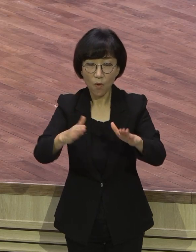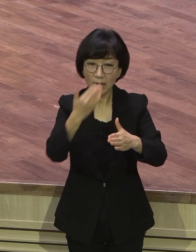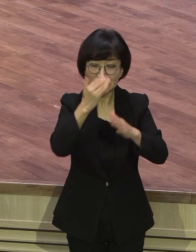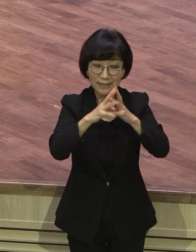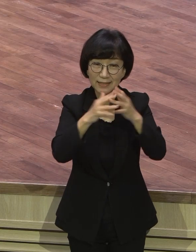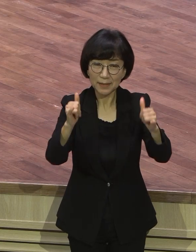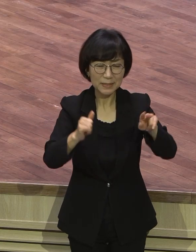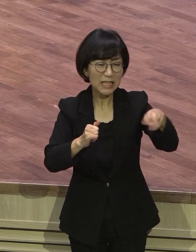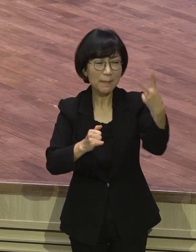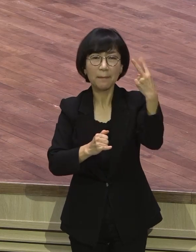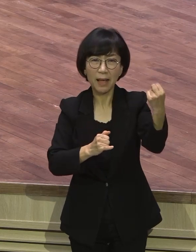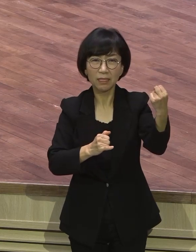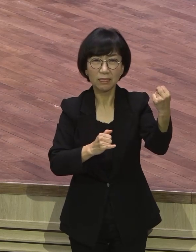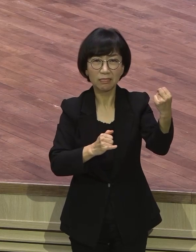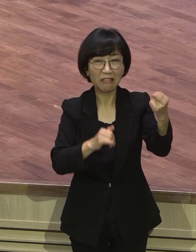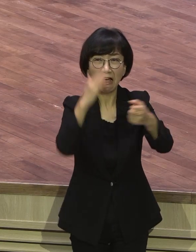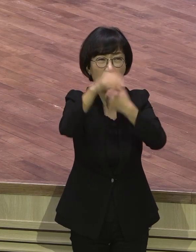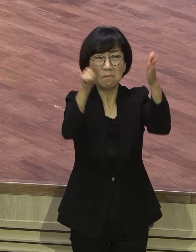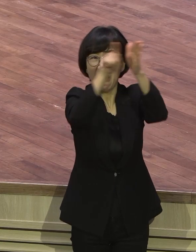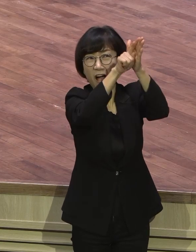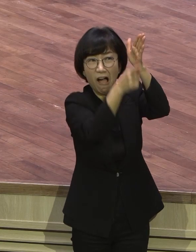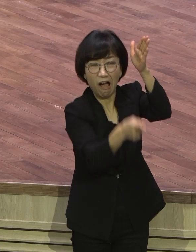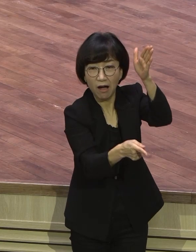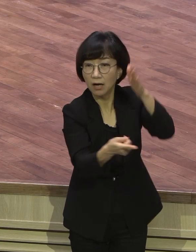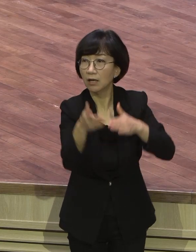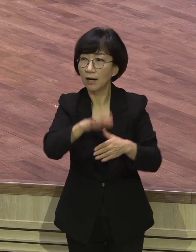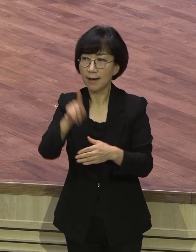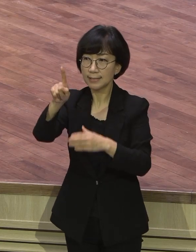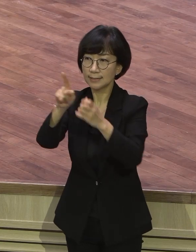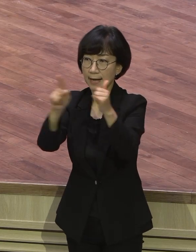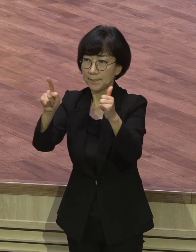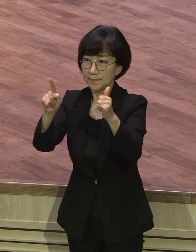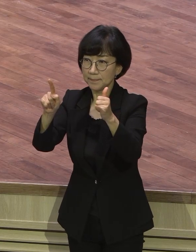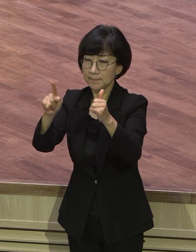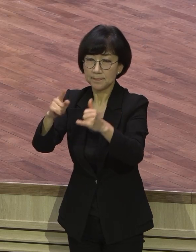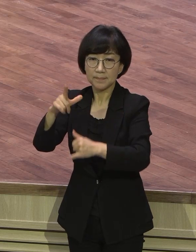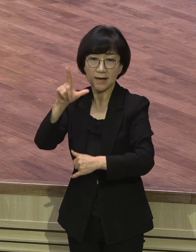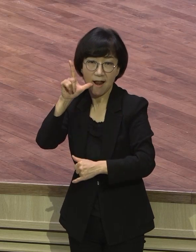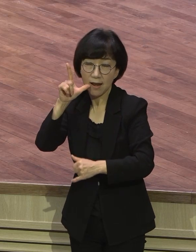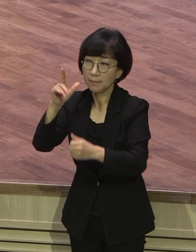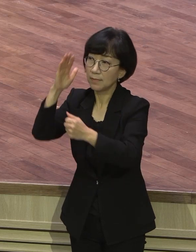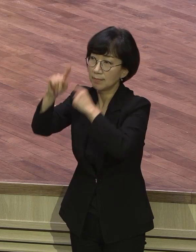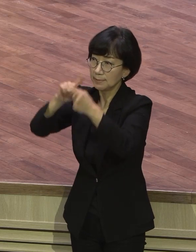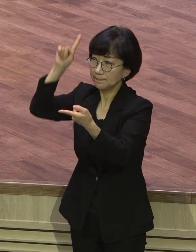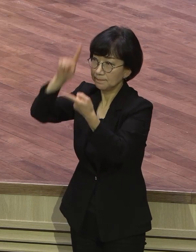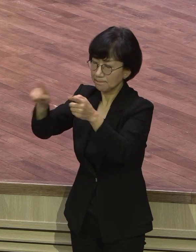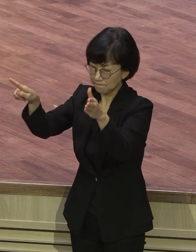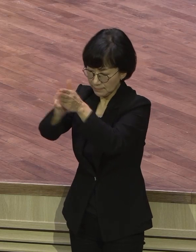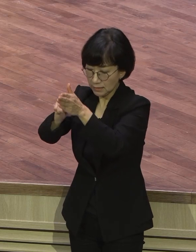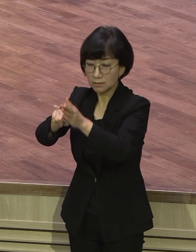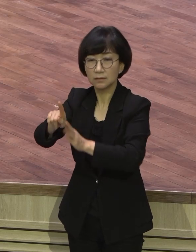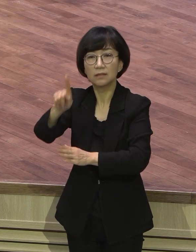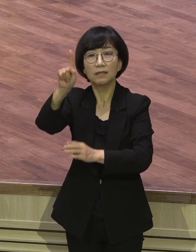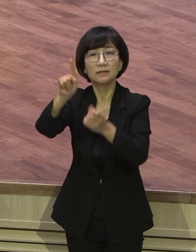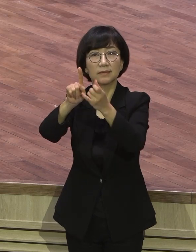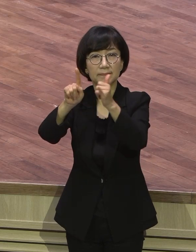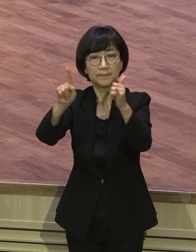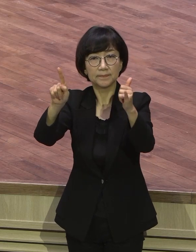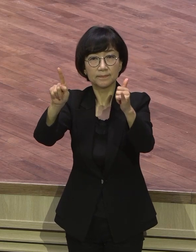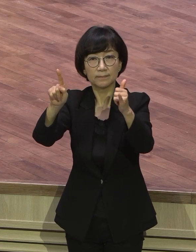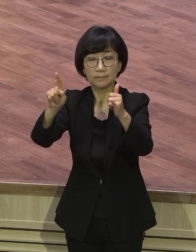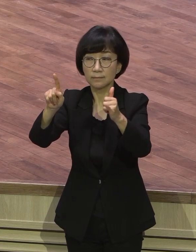불신하고 있는데 이 갈렙은 하나님 말씀을 잡고 말씀대로 말씀대로 내가